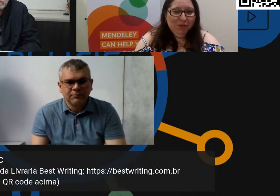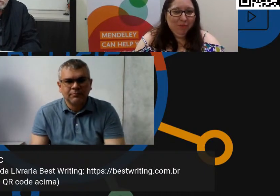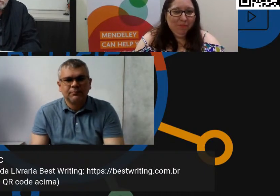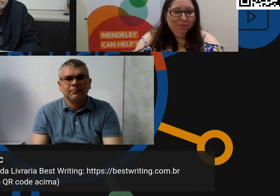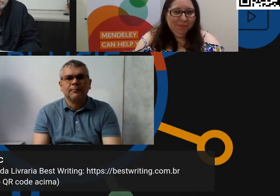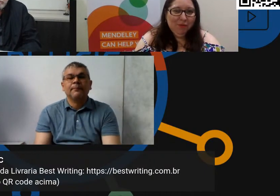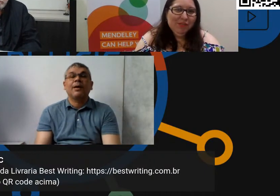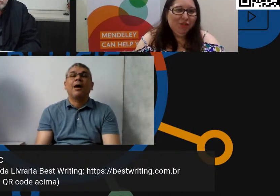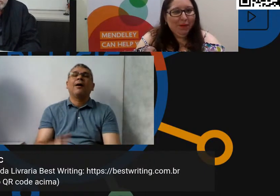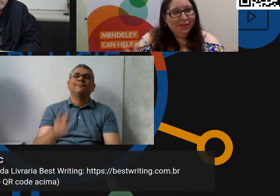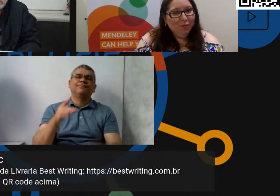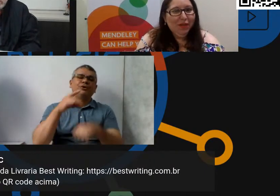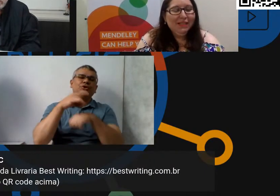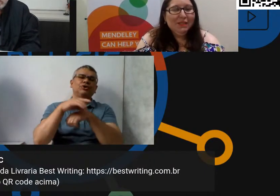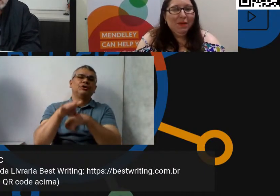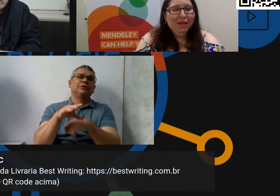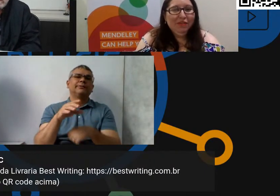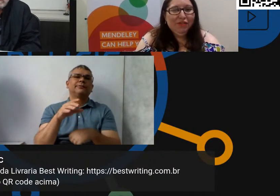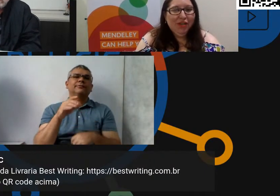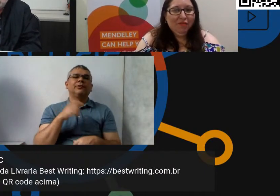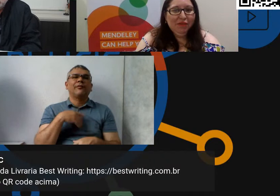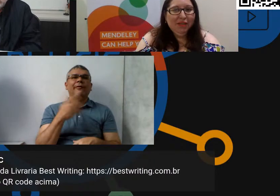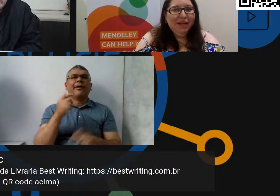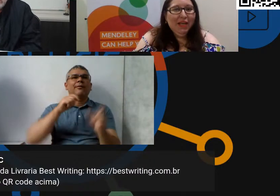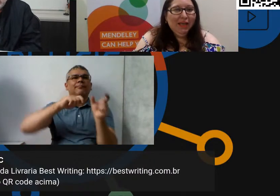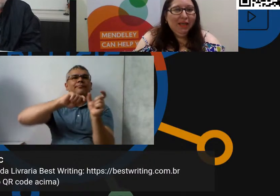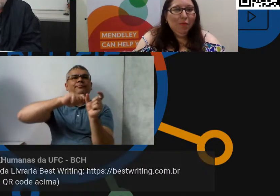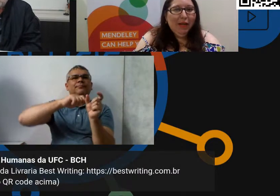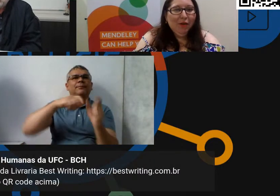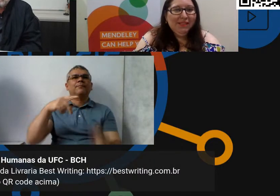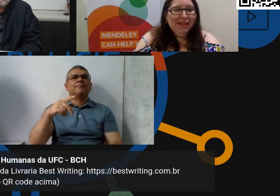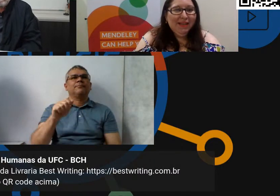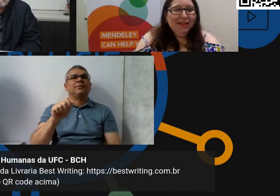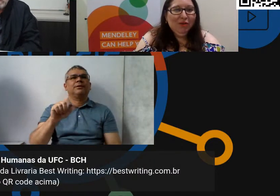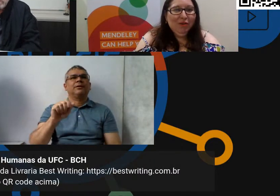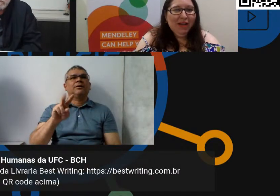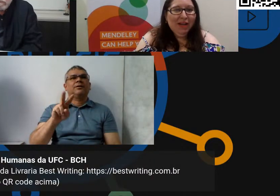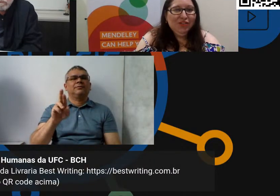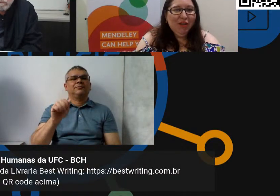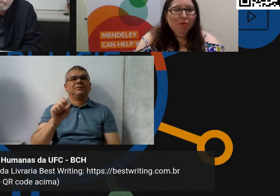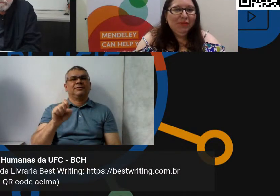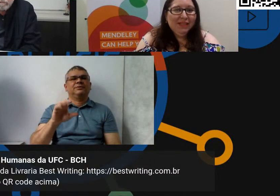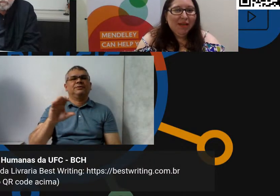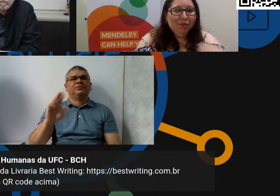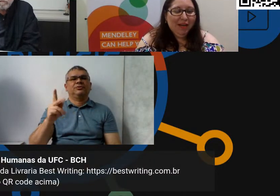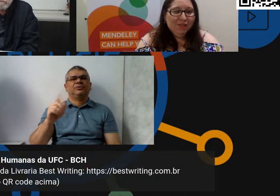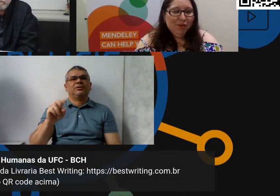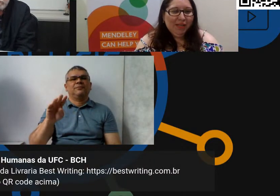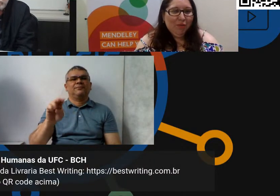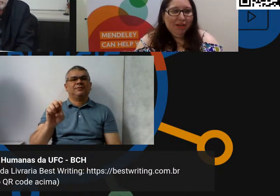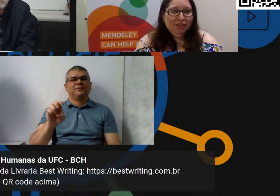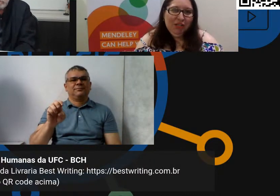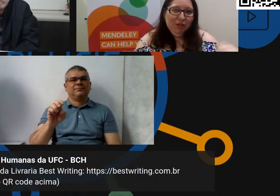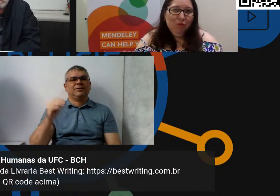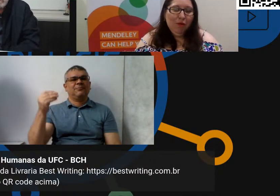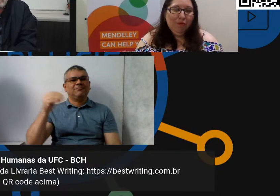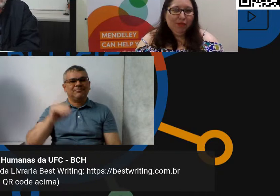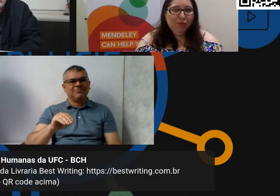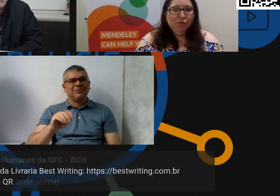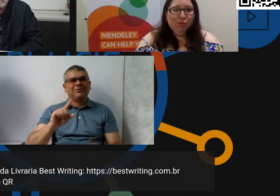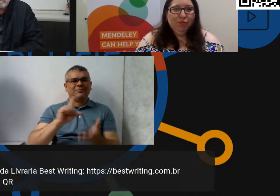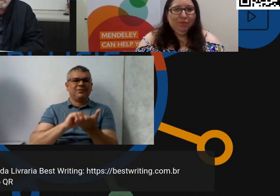do artigo? Ou seja, para escolher essas palavras-chave. Olha, melhor seria colocar de algum tesouro relacionado ao